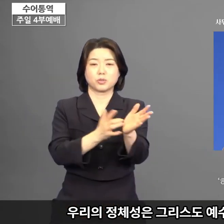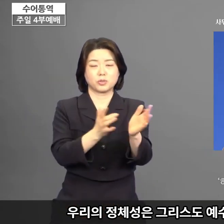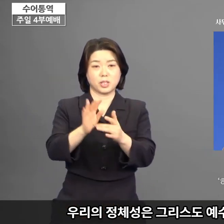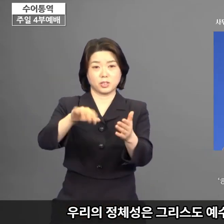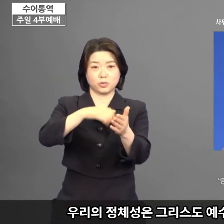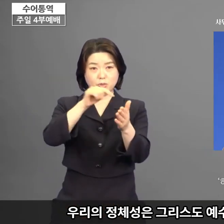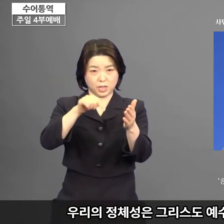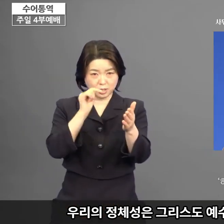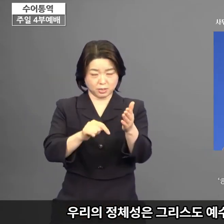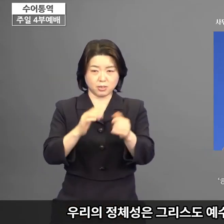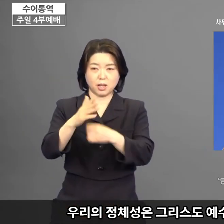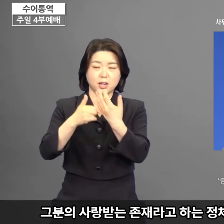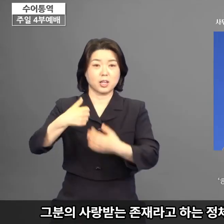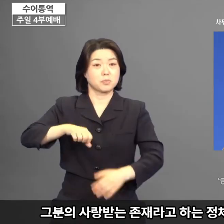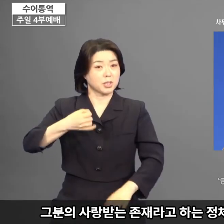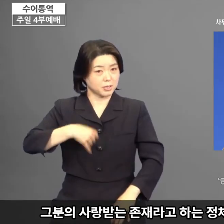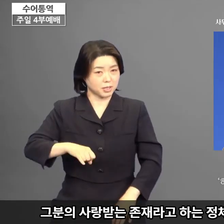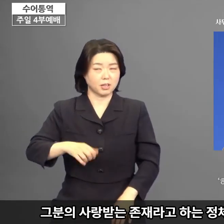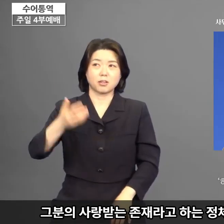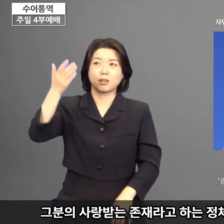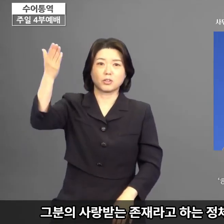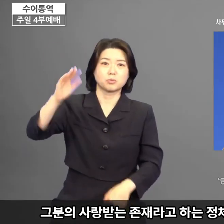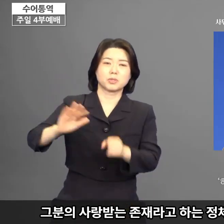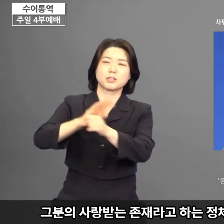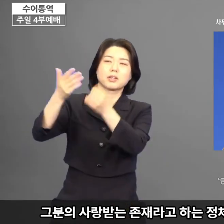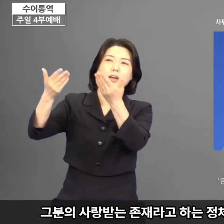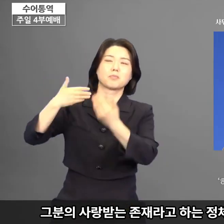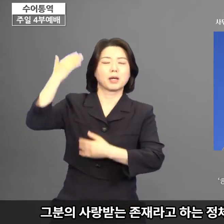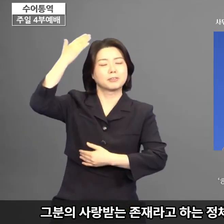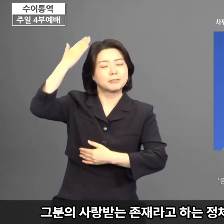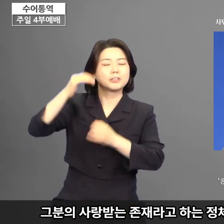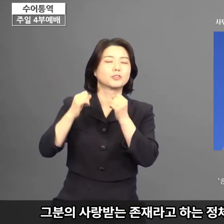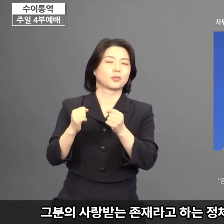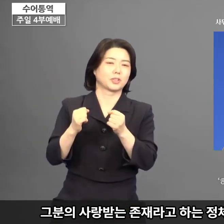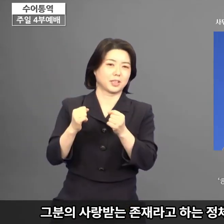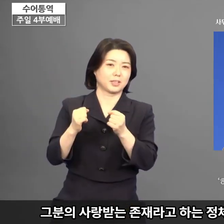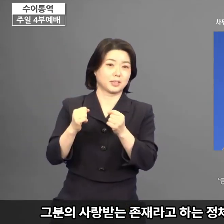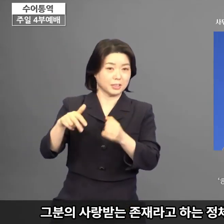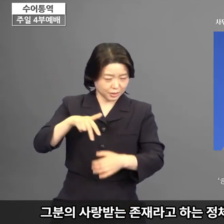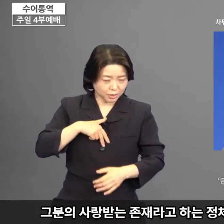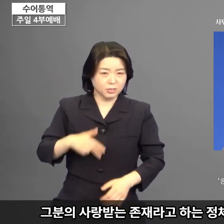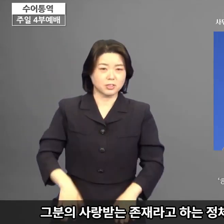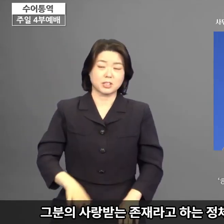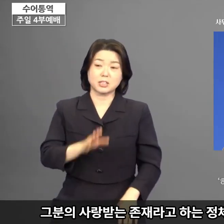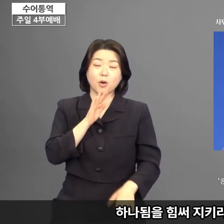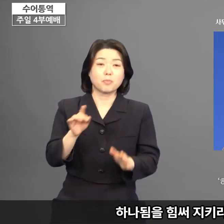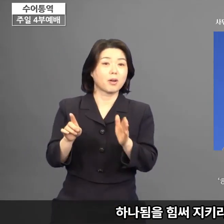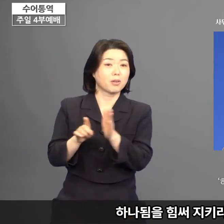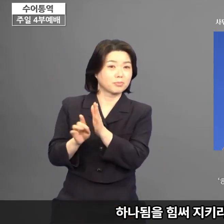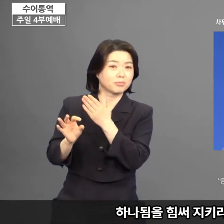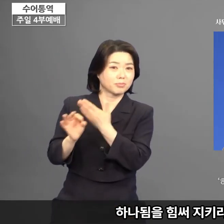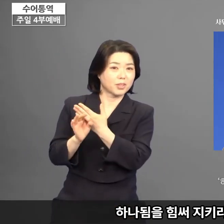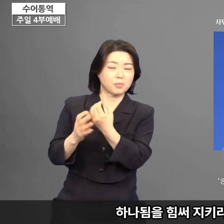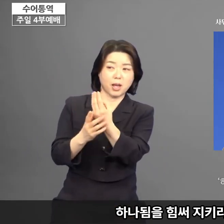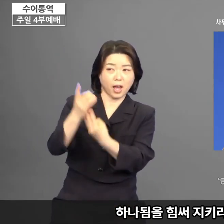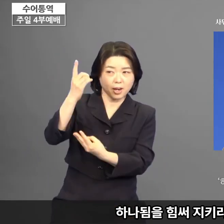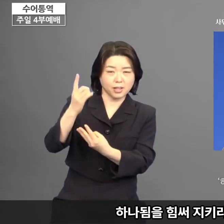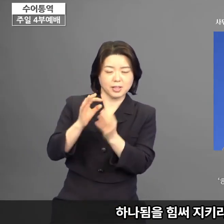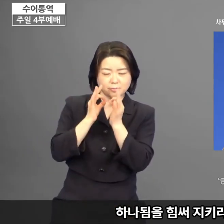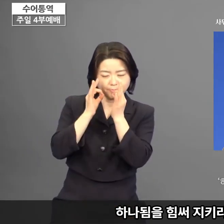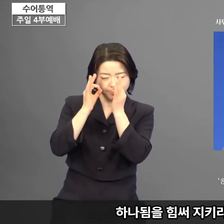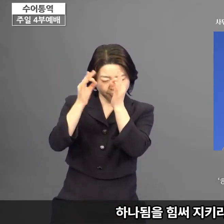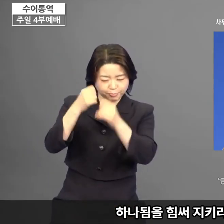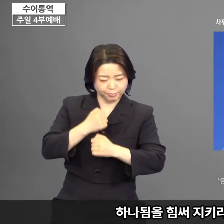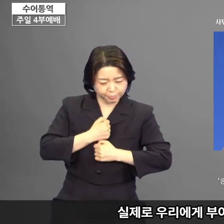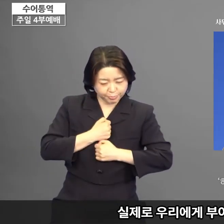안에서 하나님의 자녀이며 그분의 사랑받는 존재라고 하는 정체성. 우리가 그것을 정말 믿는다면 하나됨을 힘써 지키라고